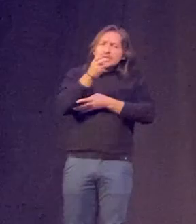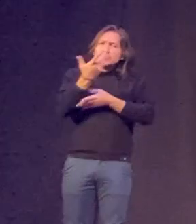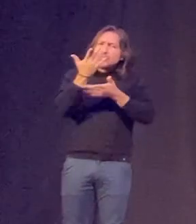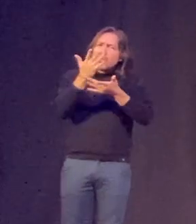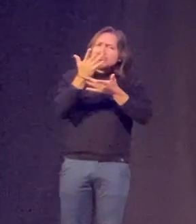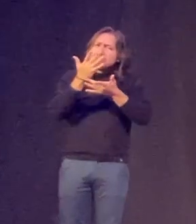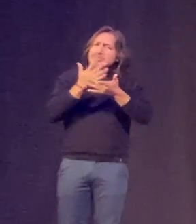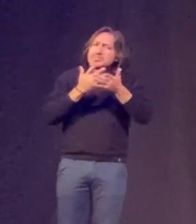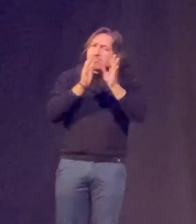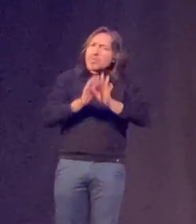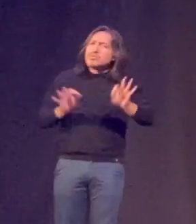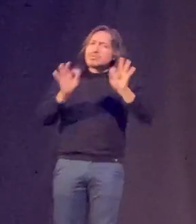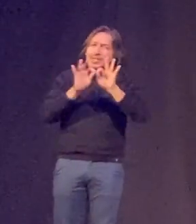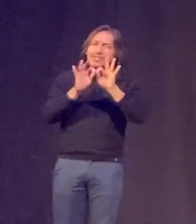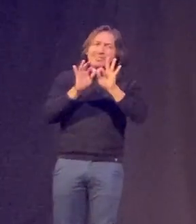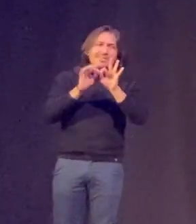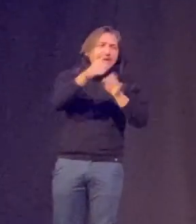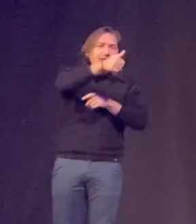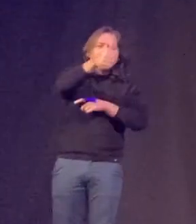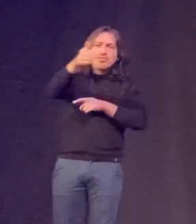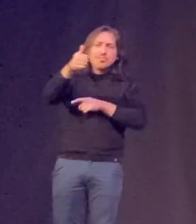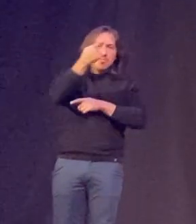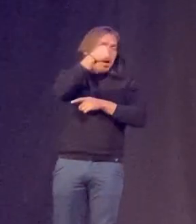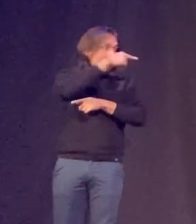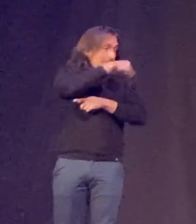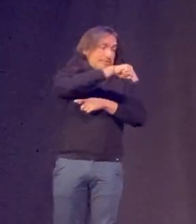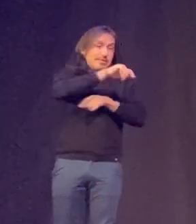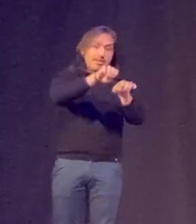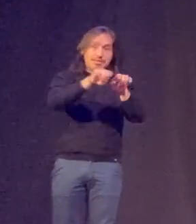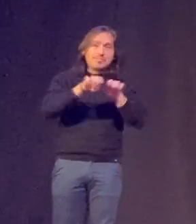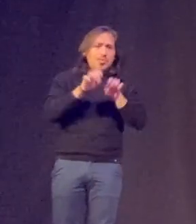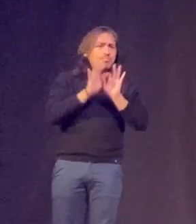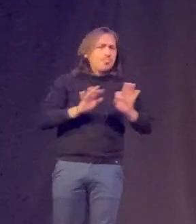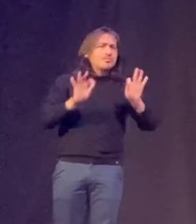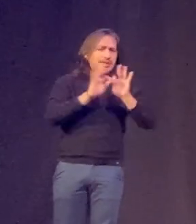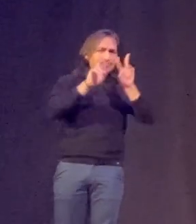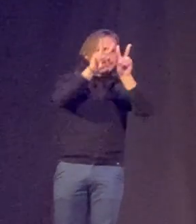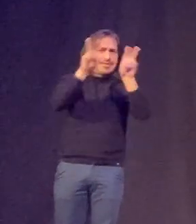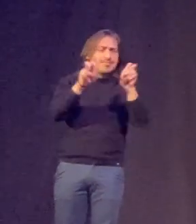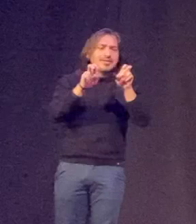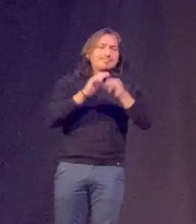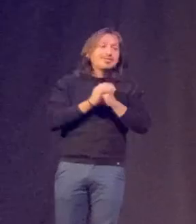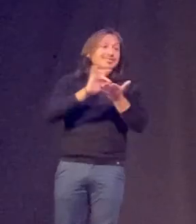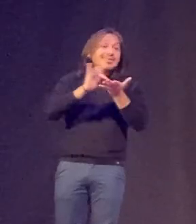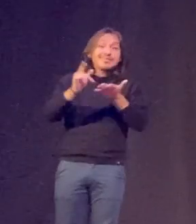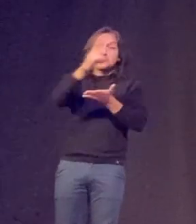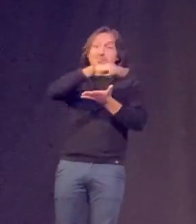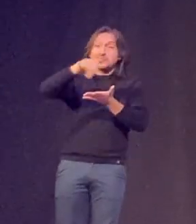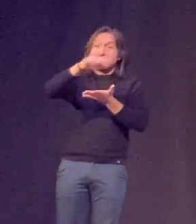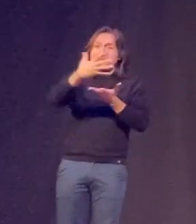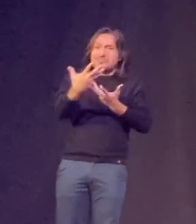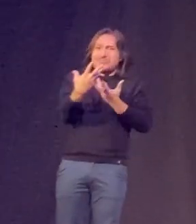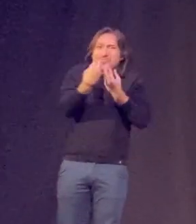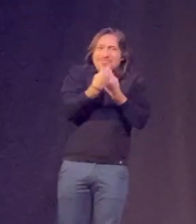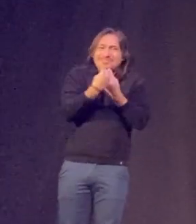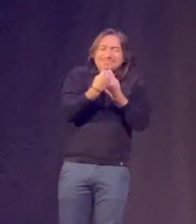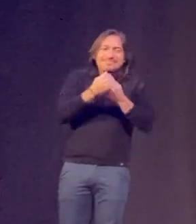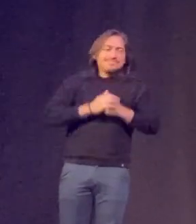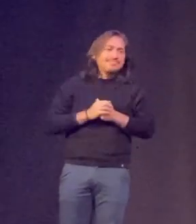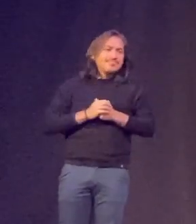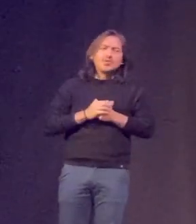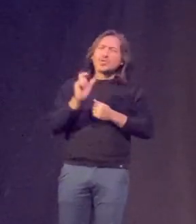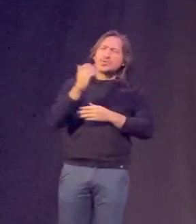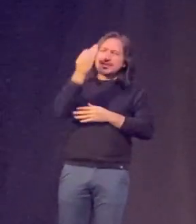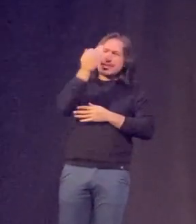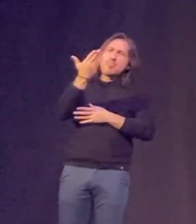son muy personales para muchas personas en este equipo. Entonces, muchas gracias por ser parte de esta aventura. Cuando